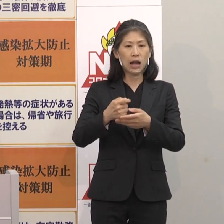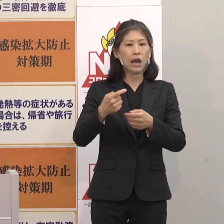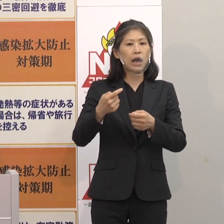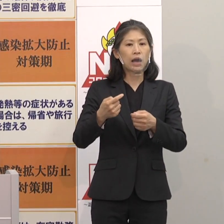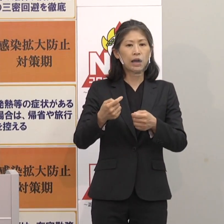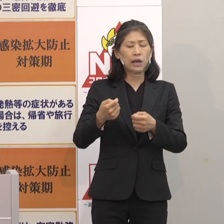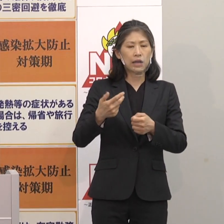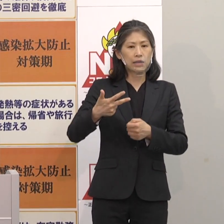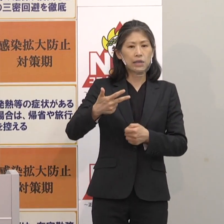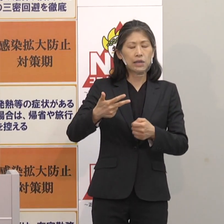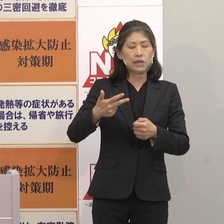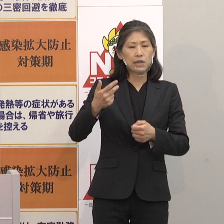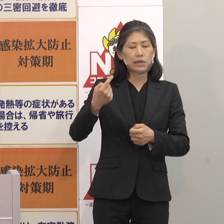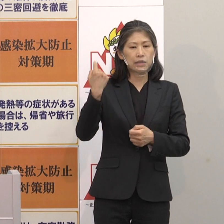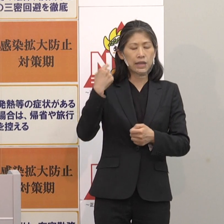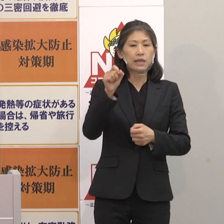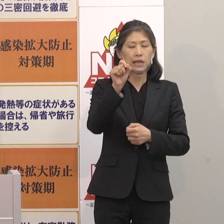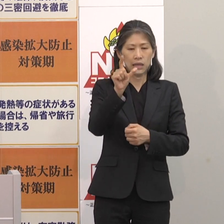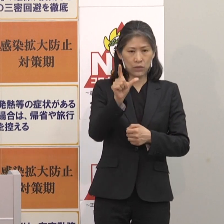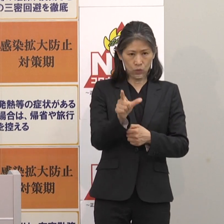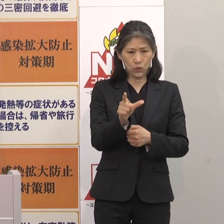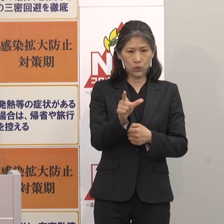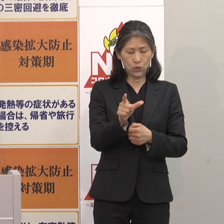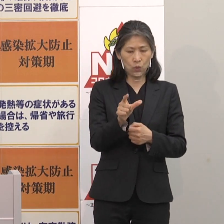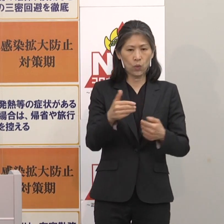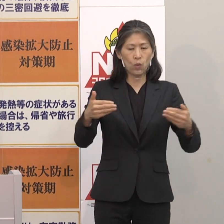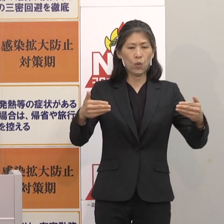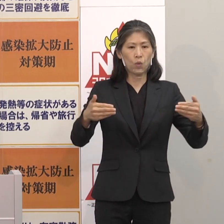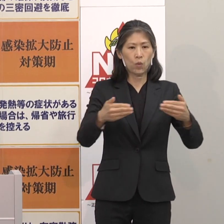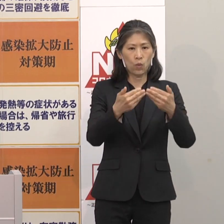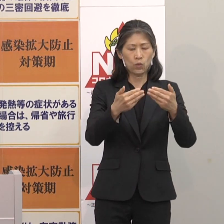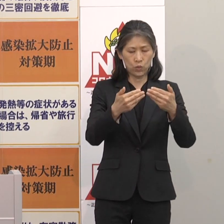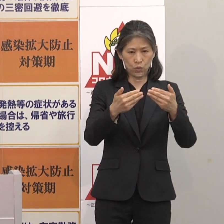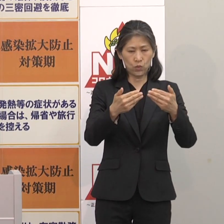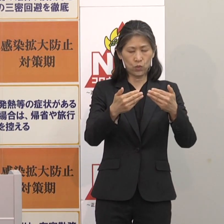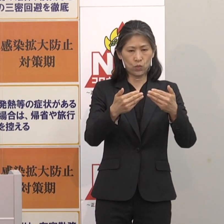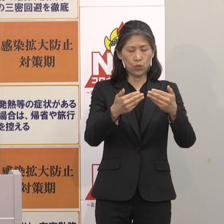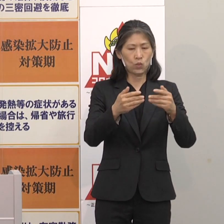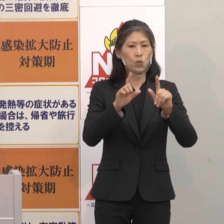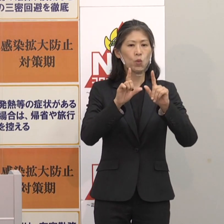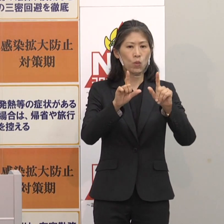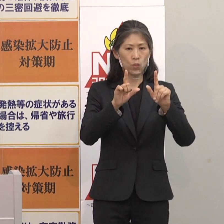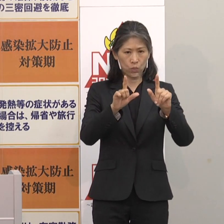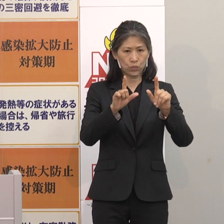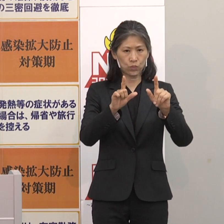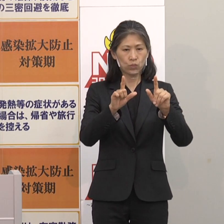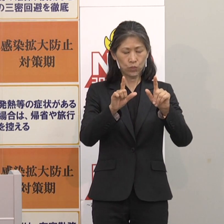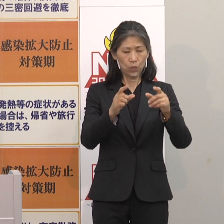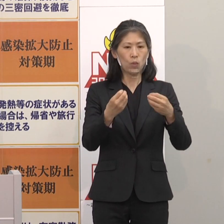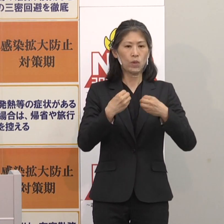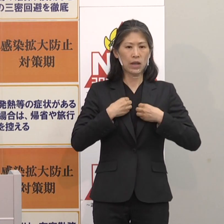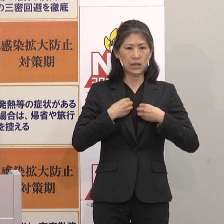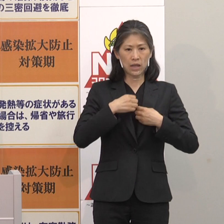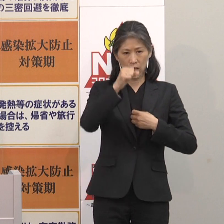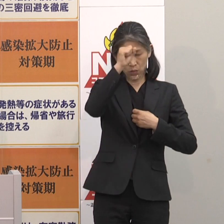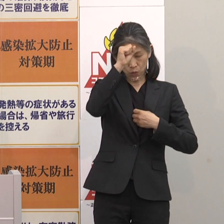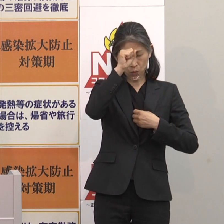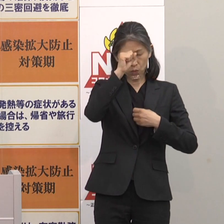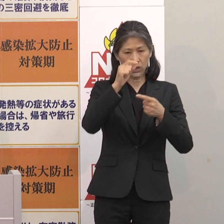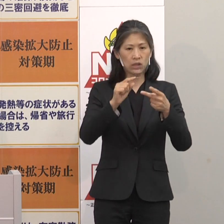亡事故について、感染防止対策の徹底について2点についてご報告いたします